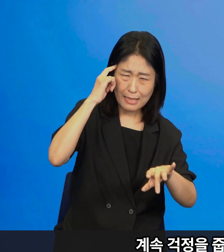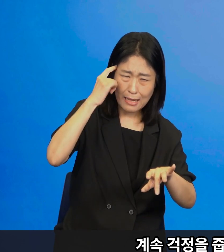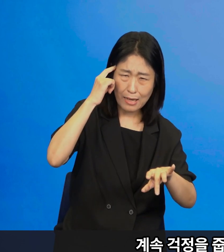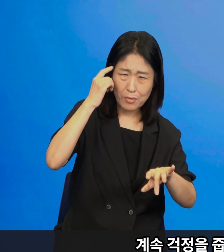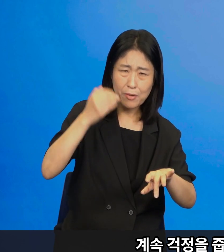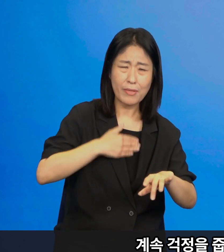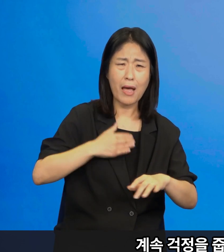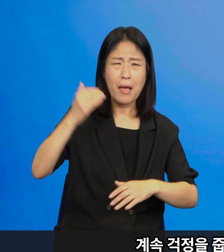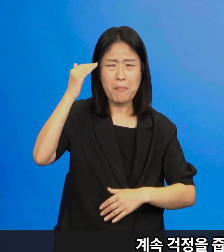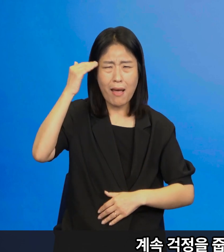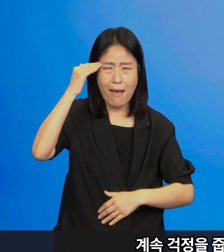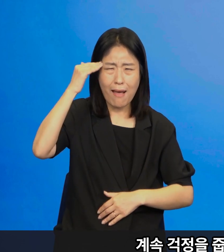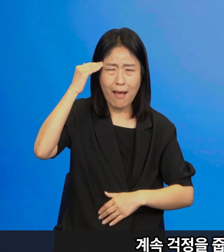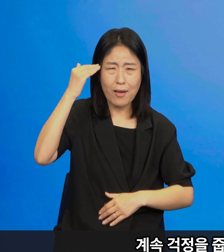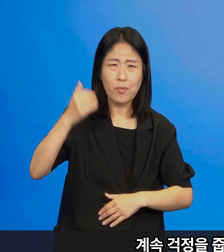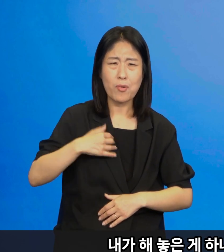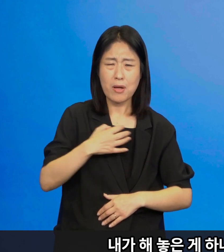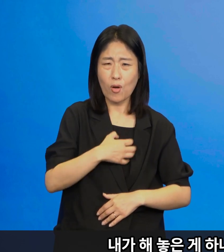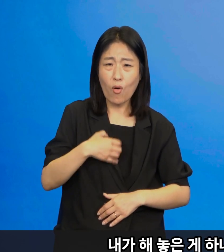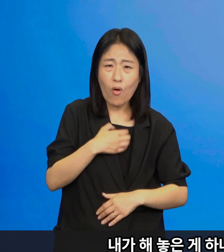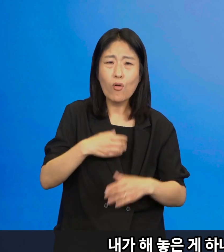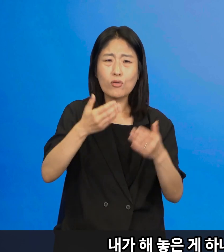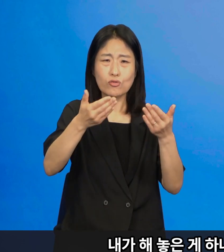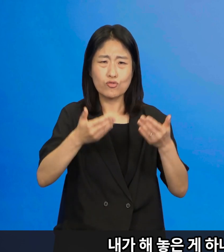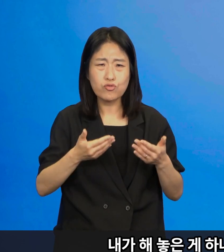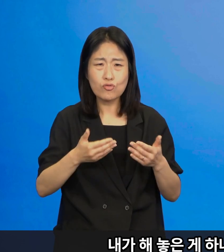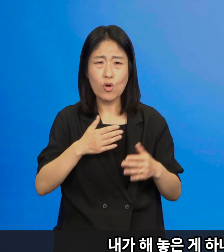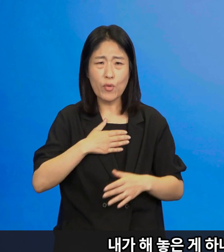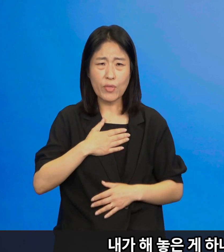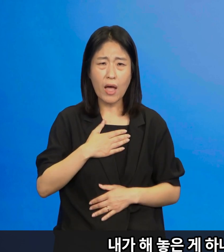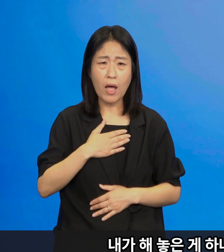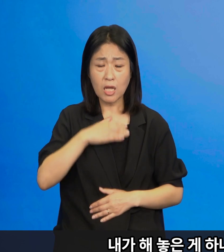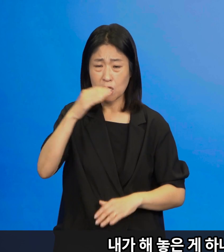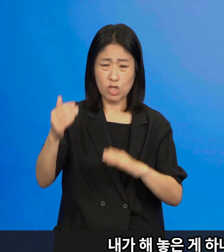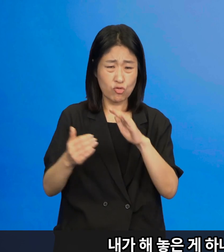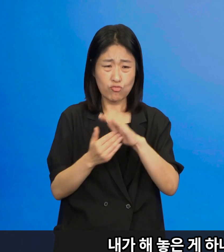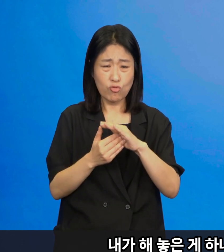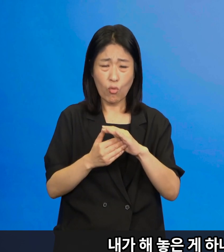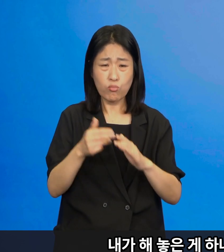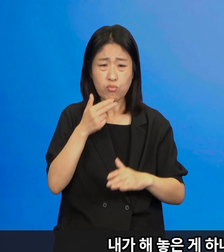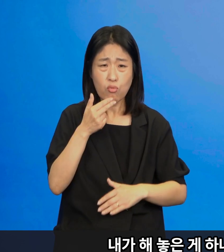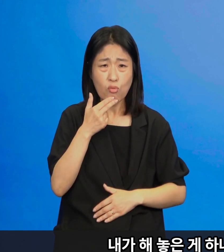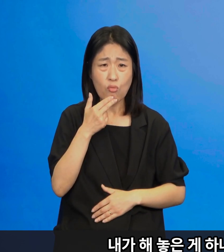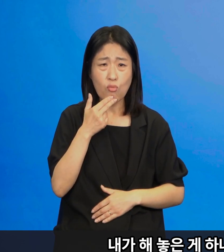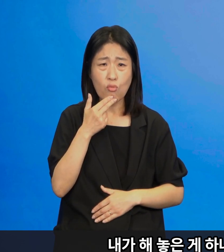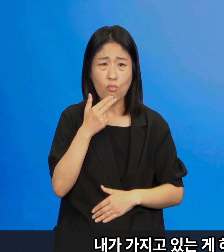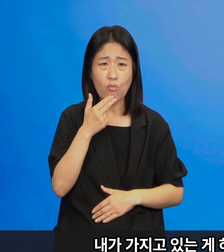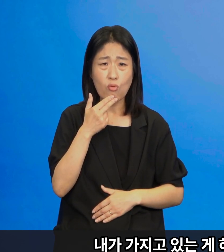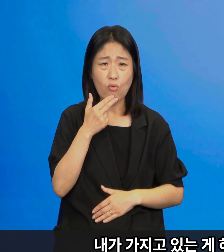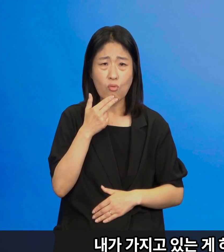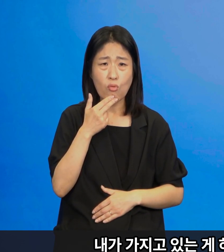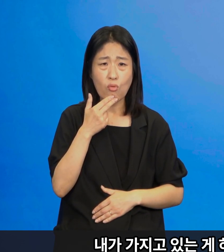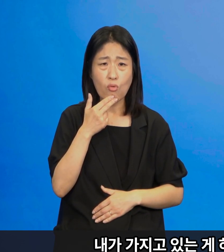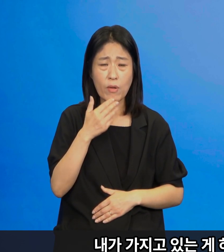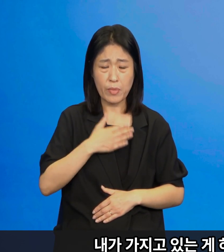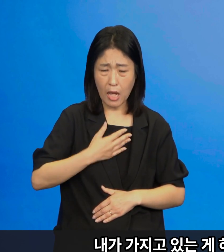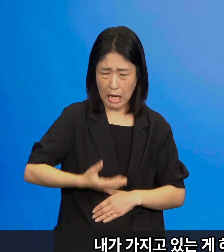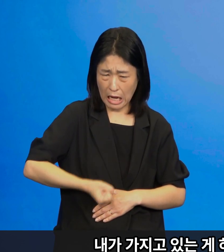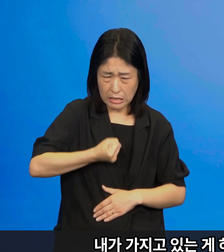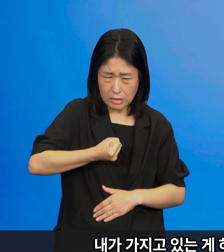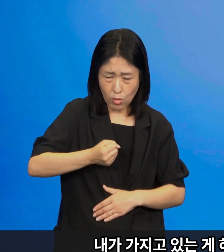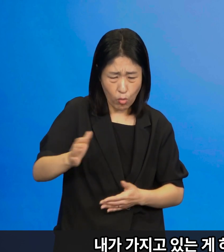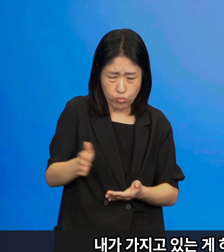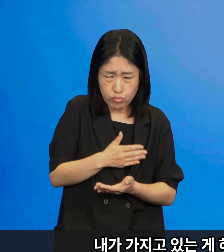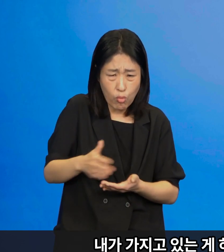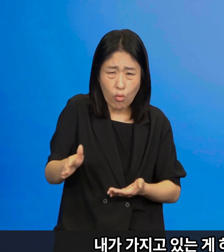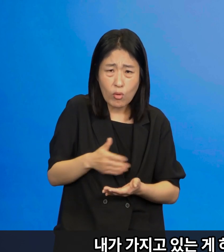걱정을 줍니다. 근심을 줍니다. 내가 해놓은 게 하나도 없는 것 같은 거예요. 내가 가지고 있는 게 하나도 없는 것